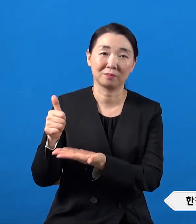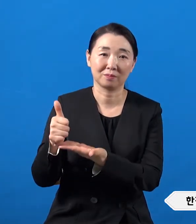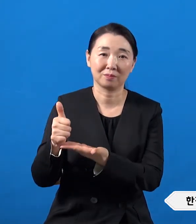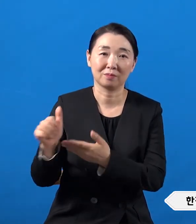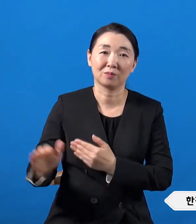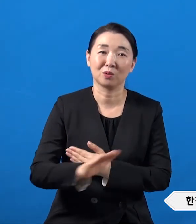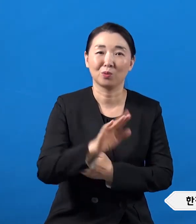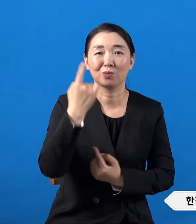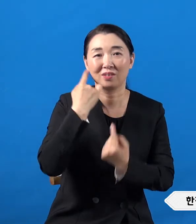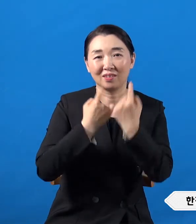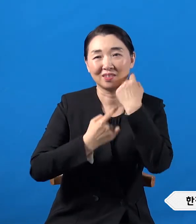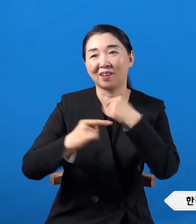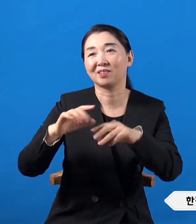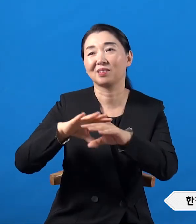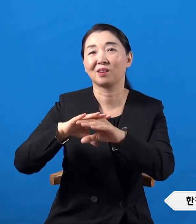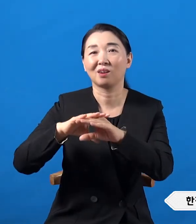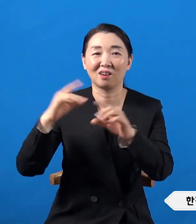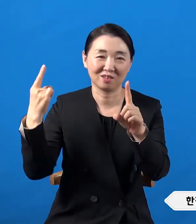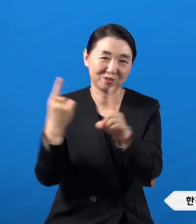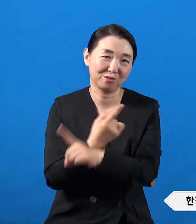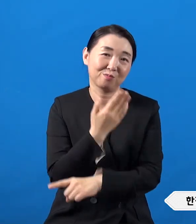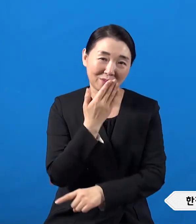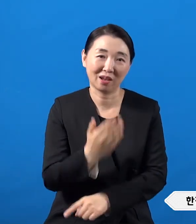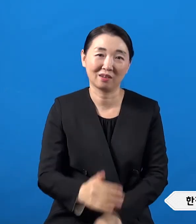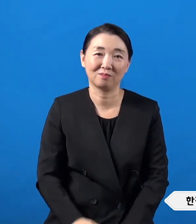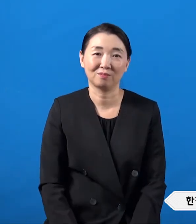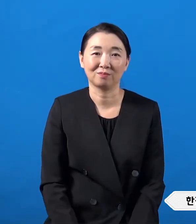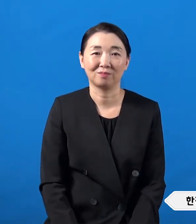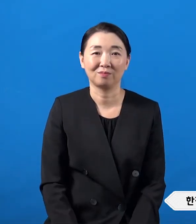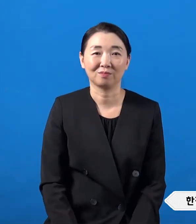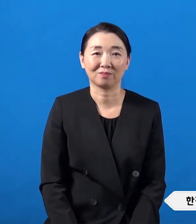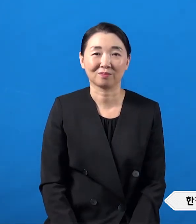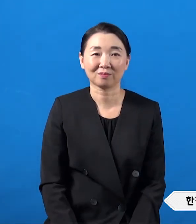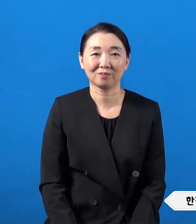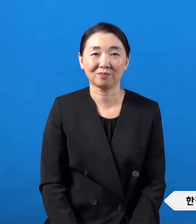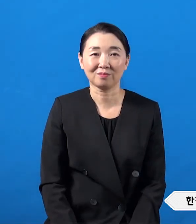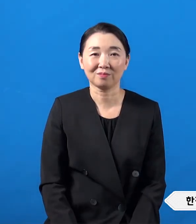예수님이 우리 상처를 치유해 주실 수 있습니다.